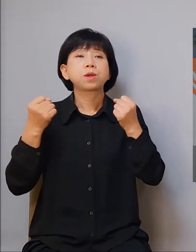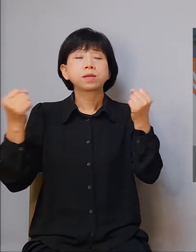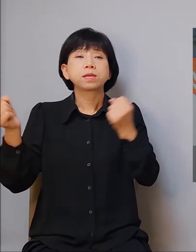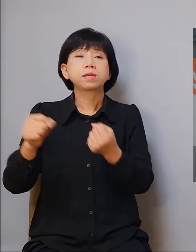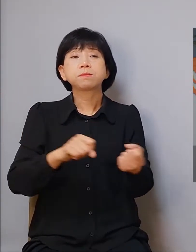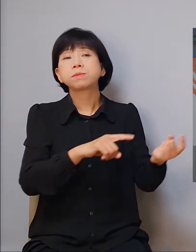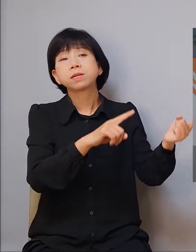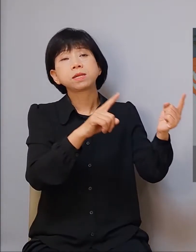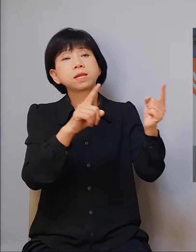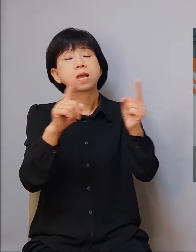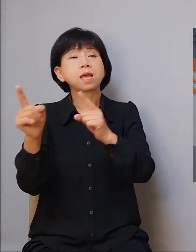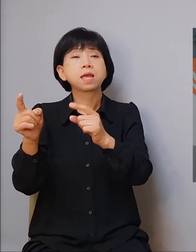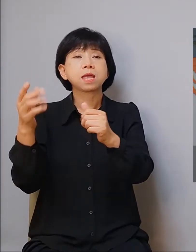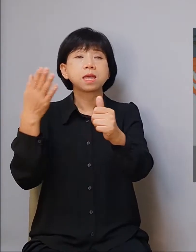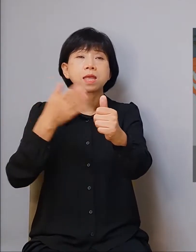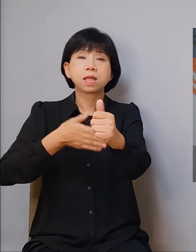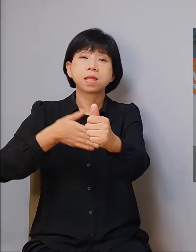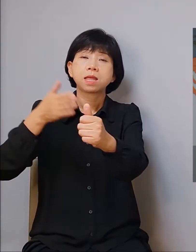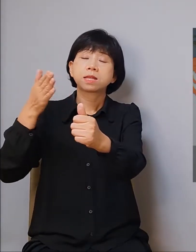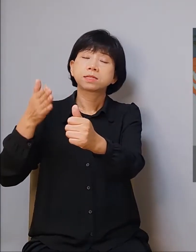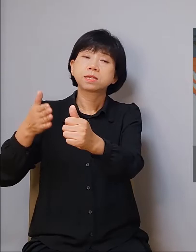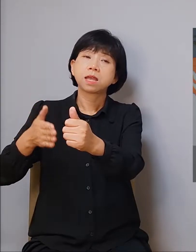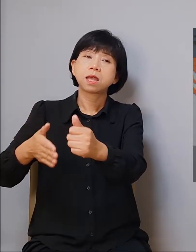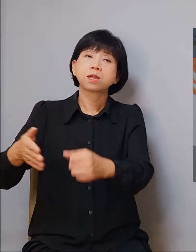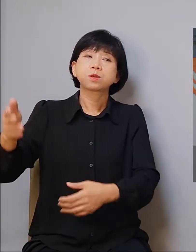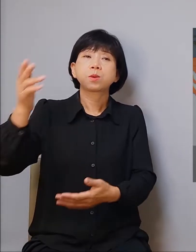내세요 힘을